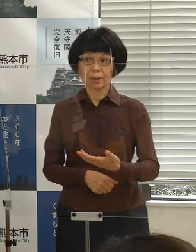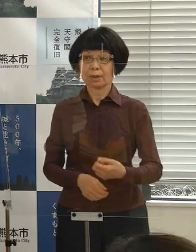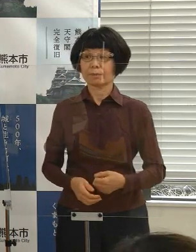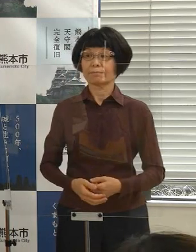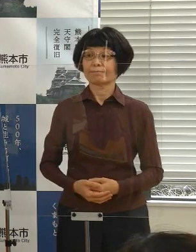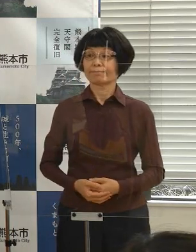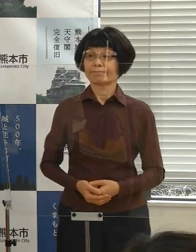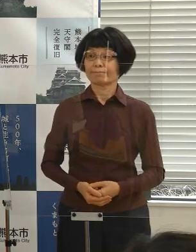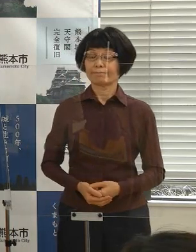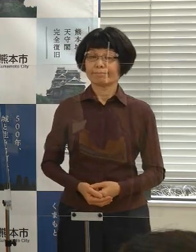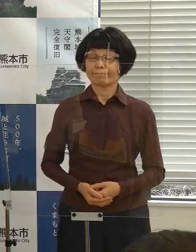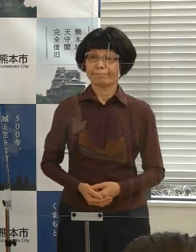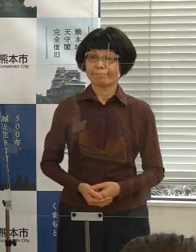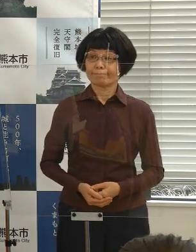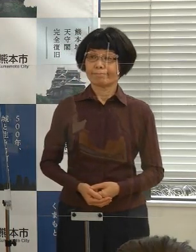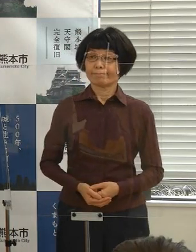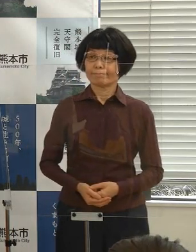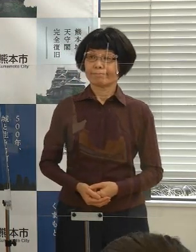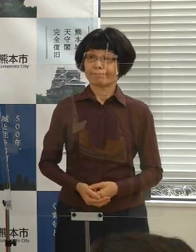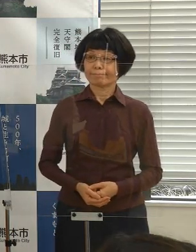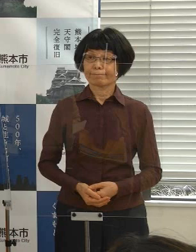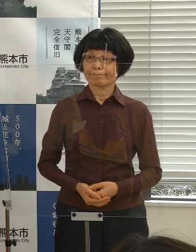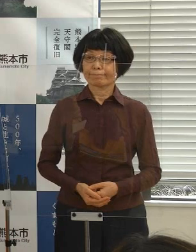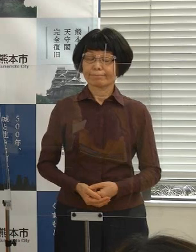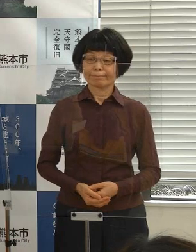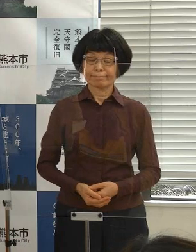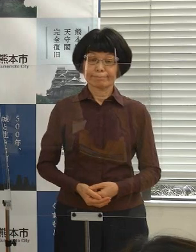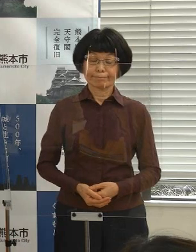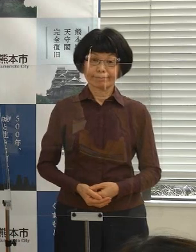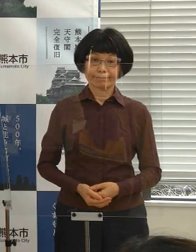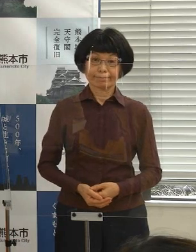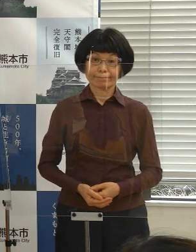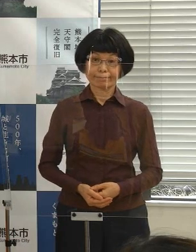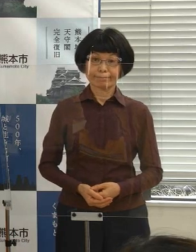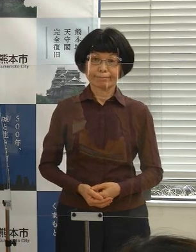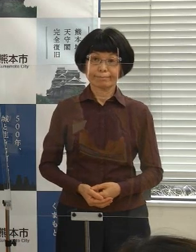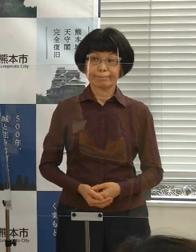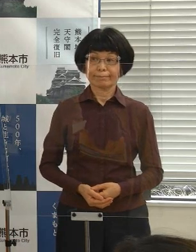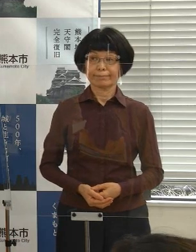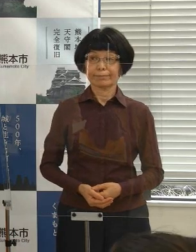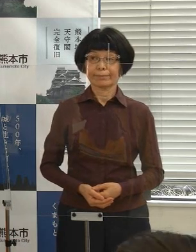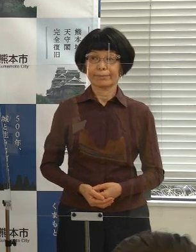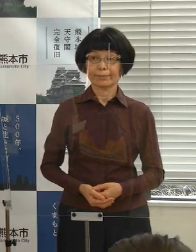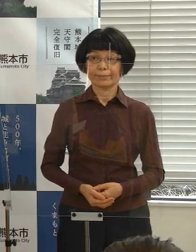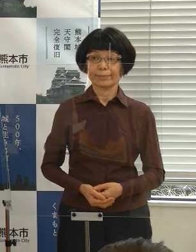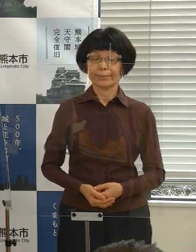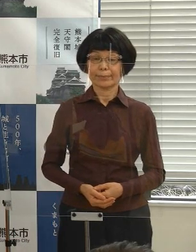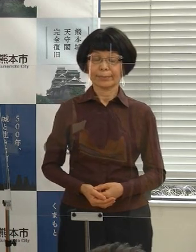はい、KB さんどうぞ。じゃあ マイクをすいません、ちょっと回してください。